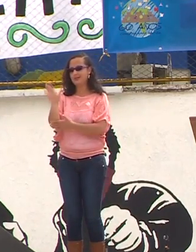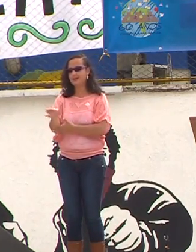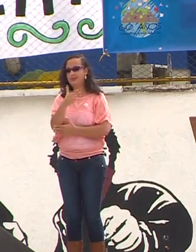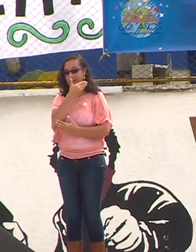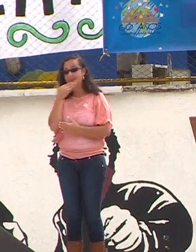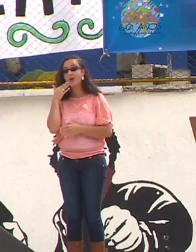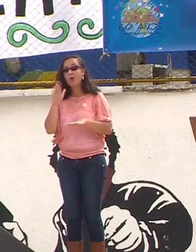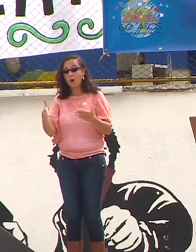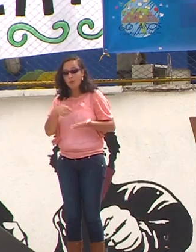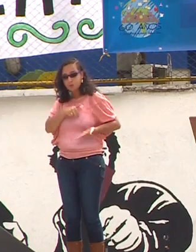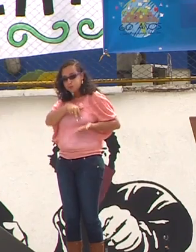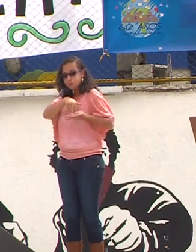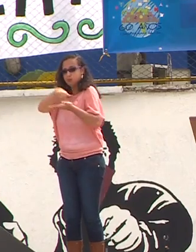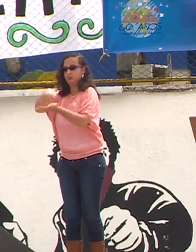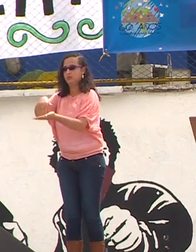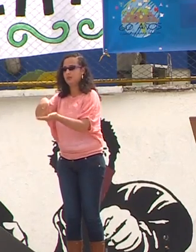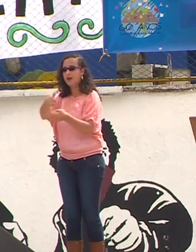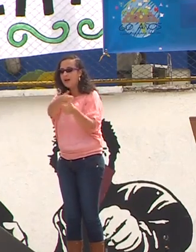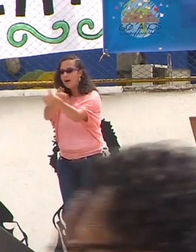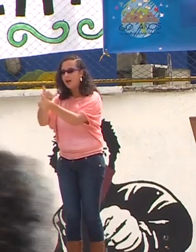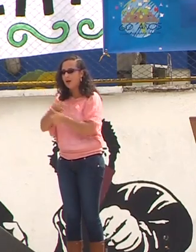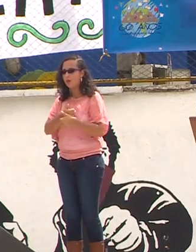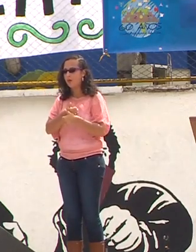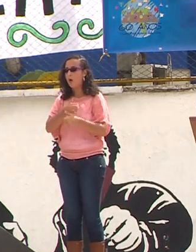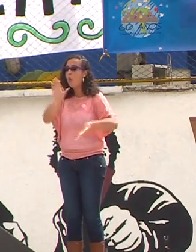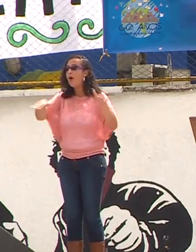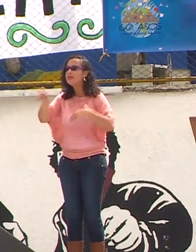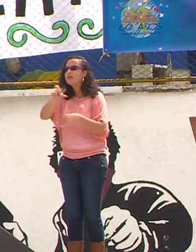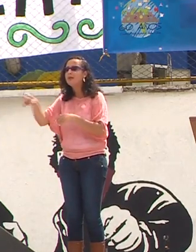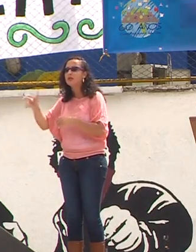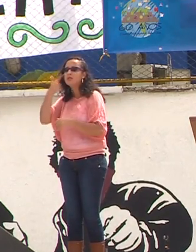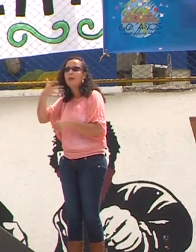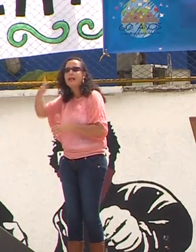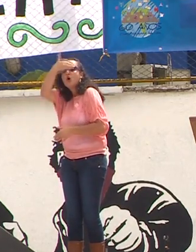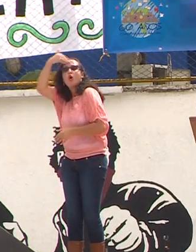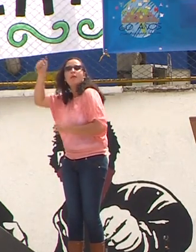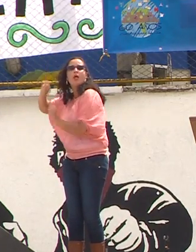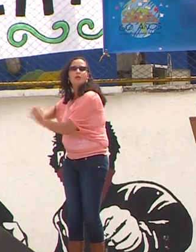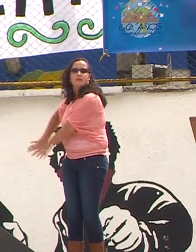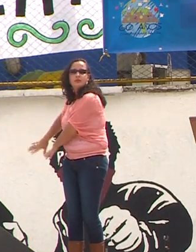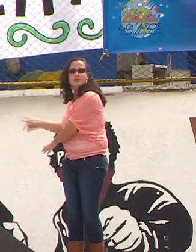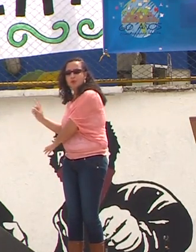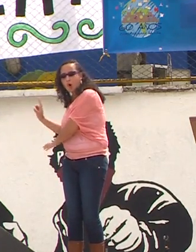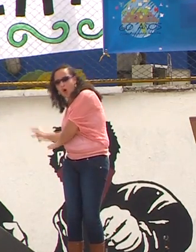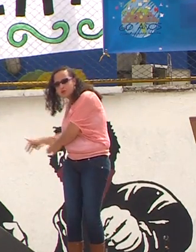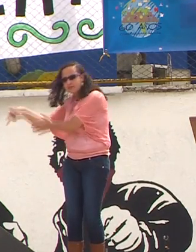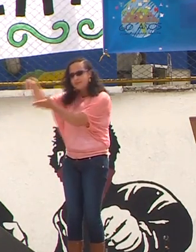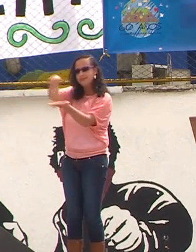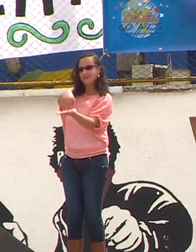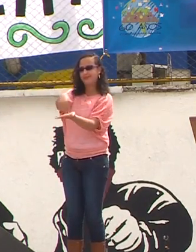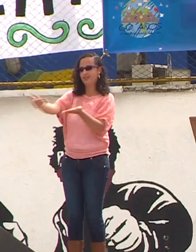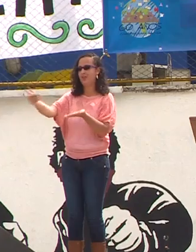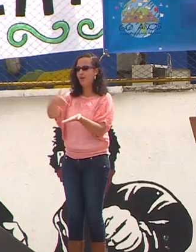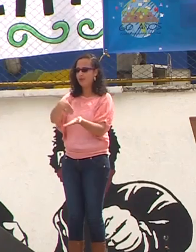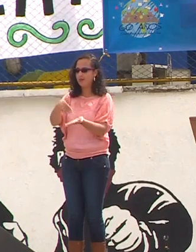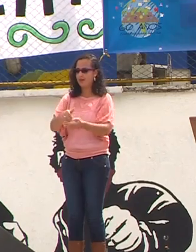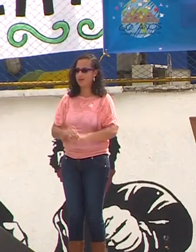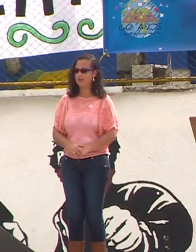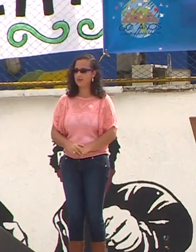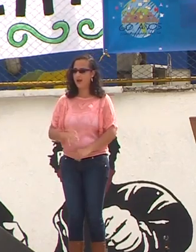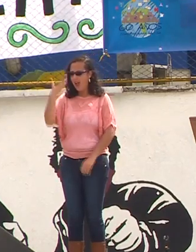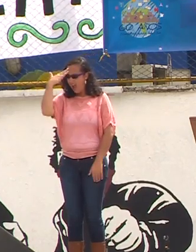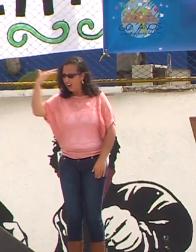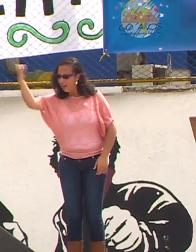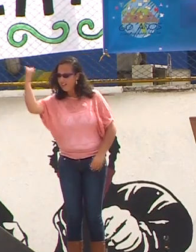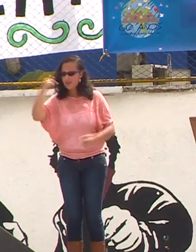presencias, con la presencia de las ausencias, con la academia y la cultura por banderas, con